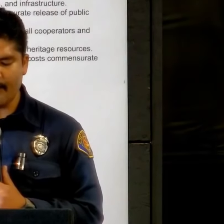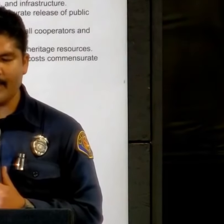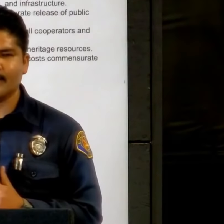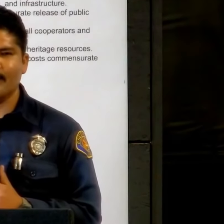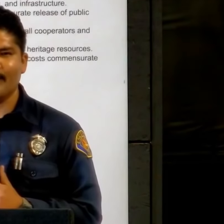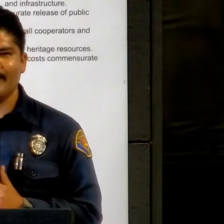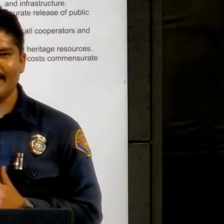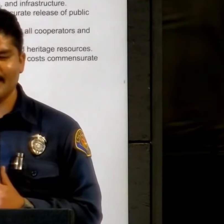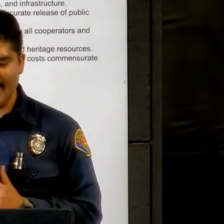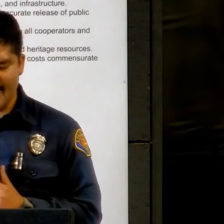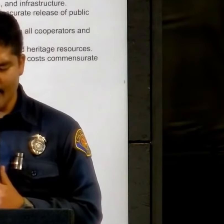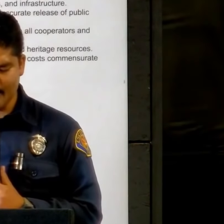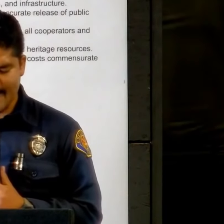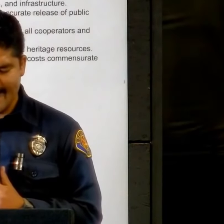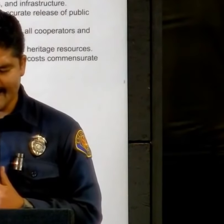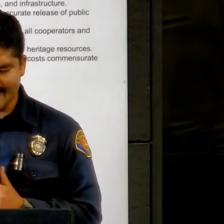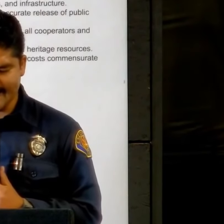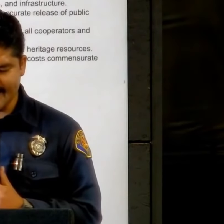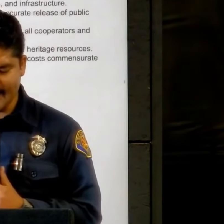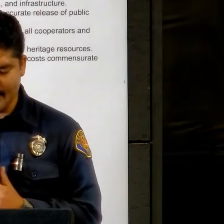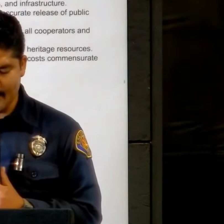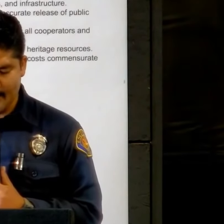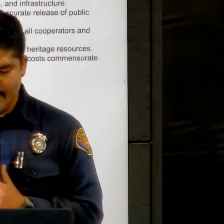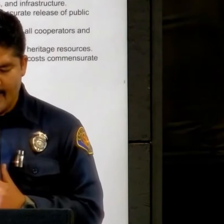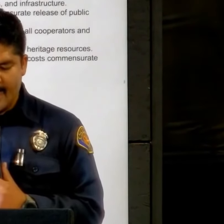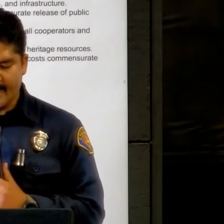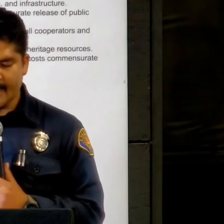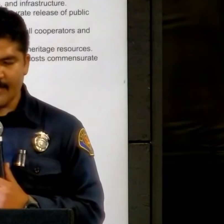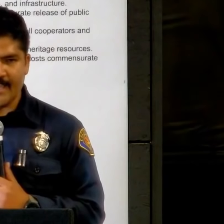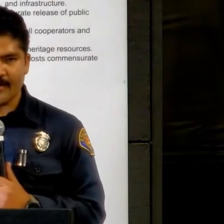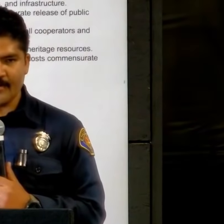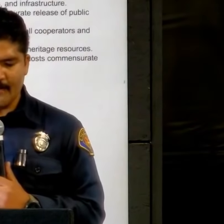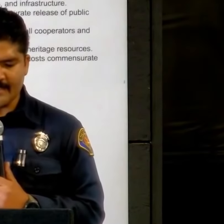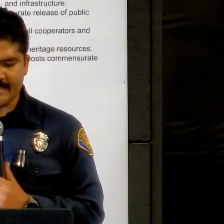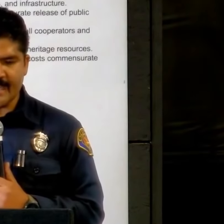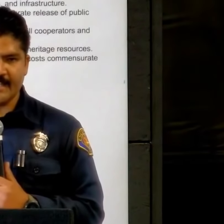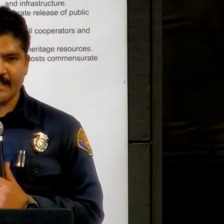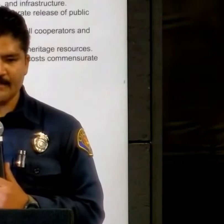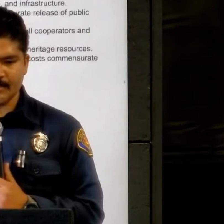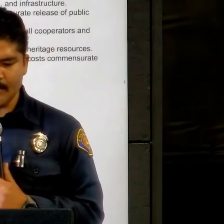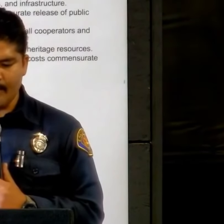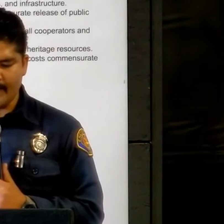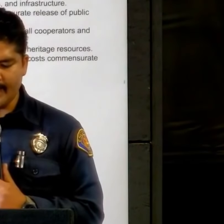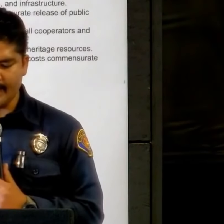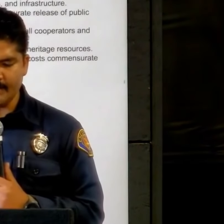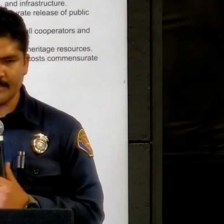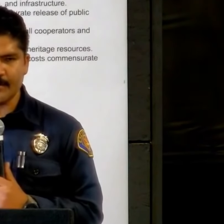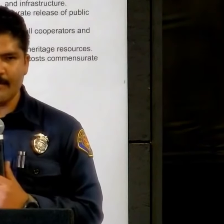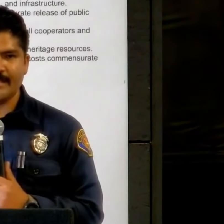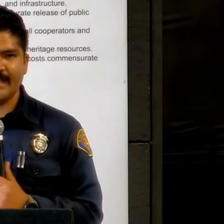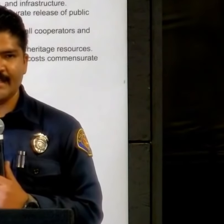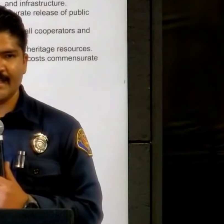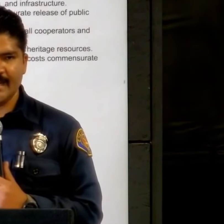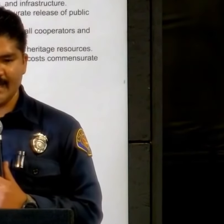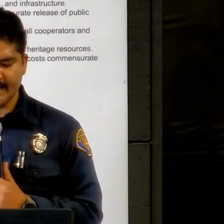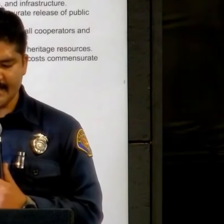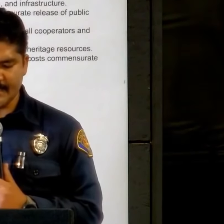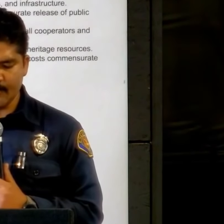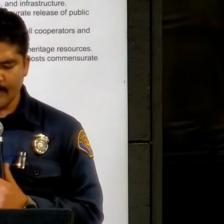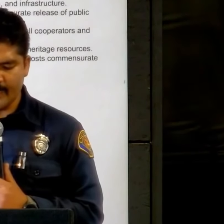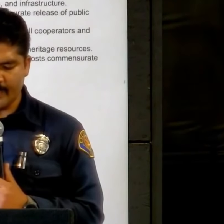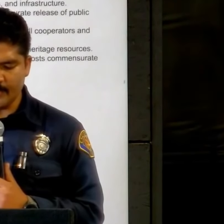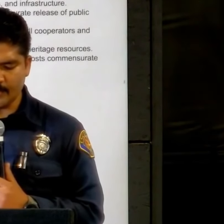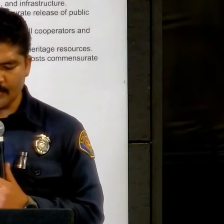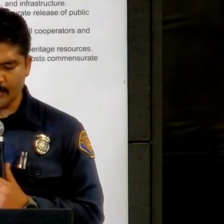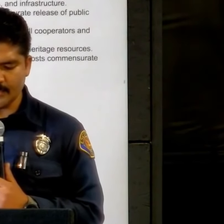4,224 bomberos comprometidos a la lucha a este incendio. Les quiero dejar con el mensaje de nuestro comandante. Nuestro comandante quiere que